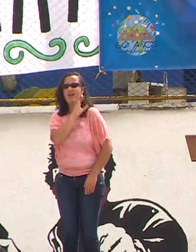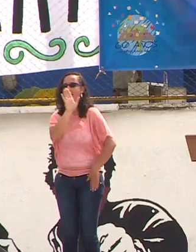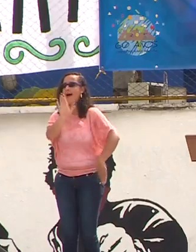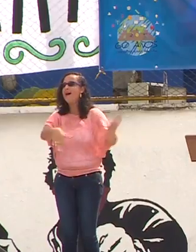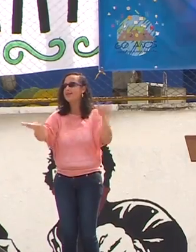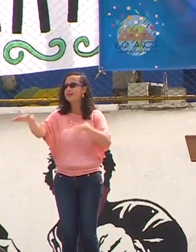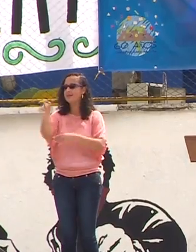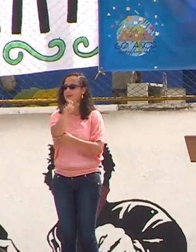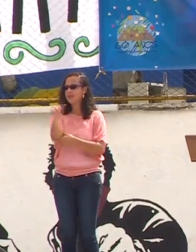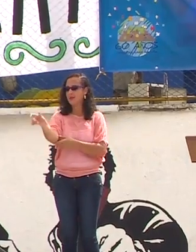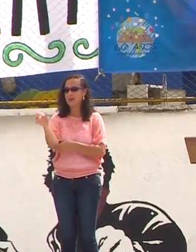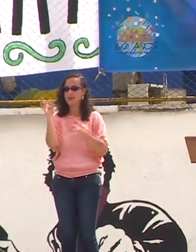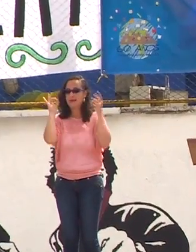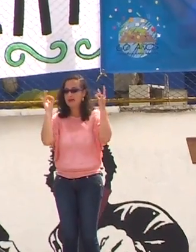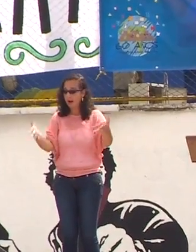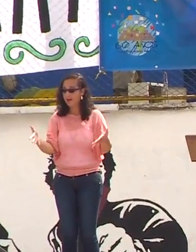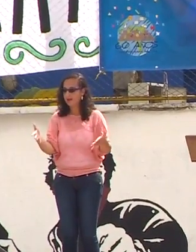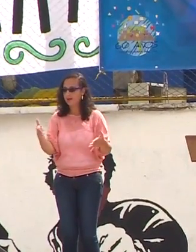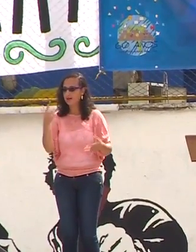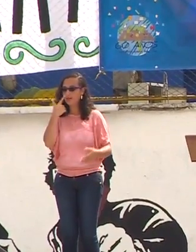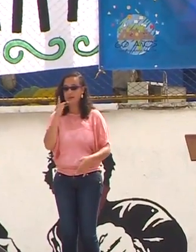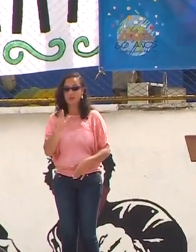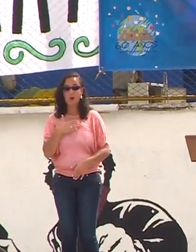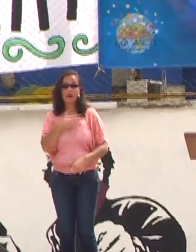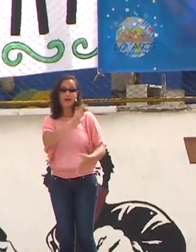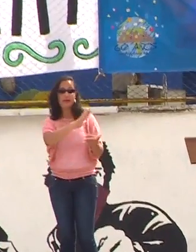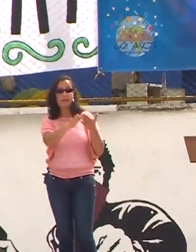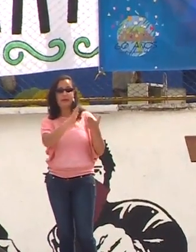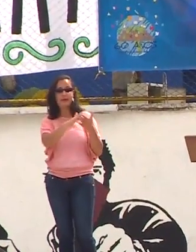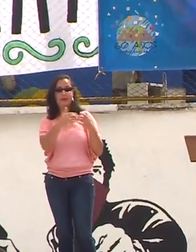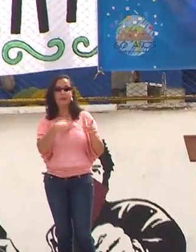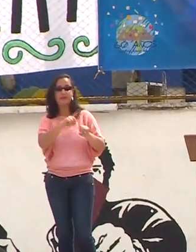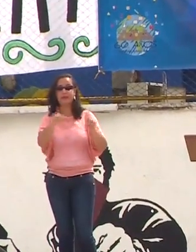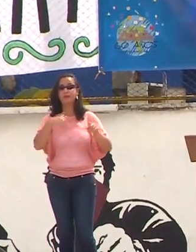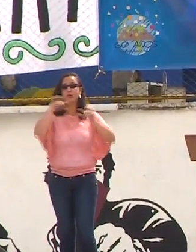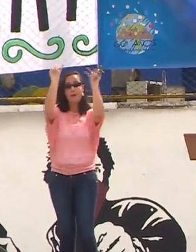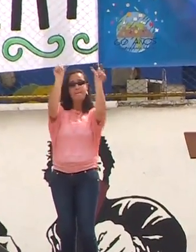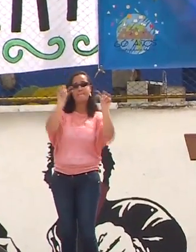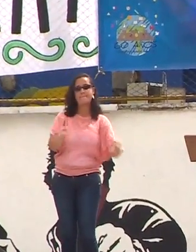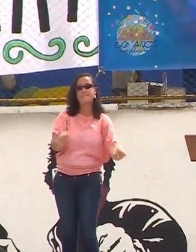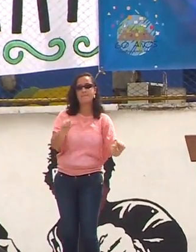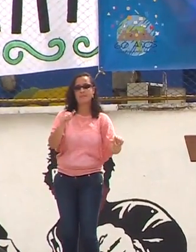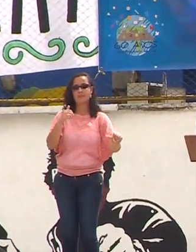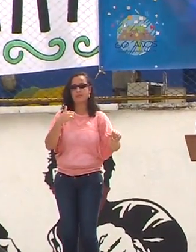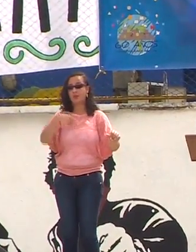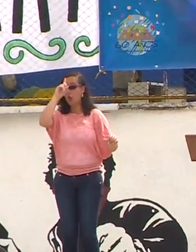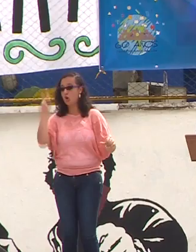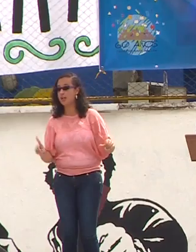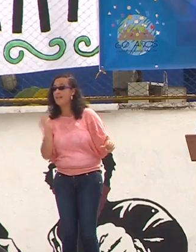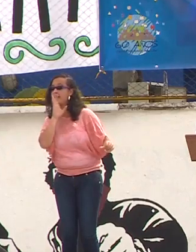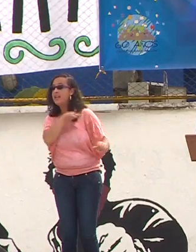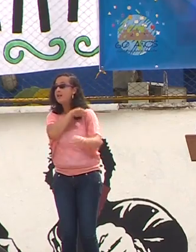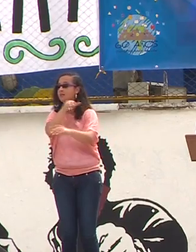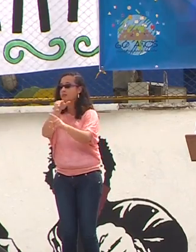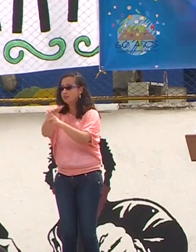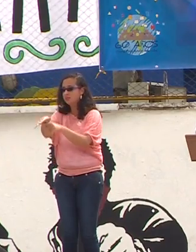de tramitar las diferencias con comunicados anónimos, con amenazas.